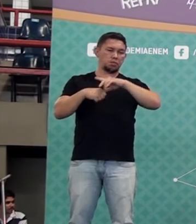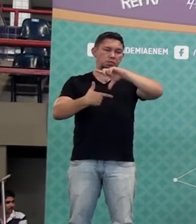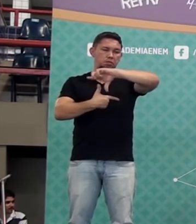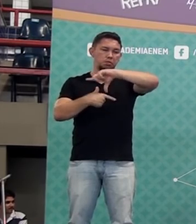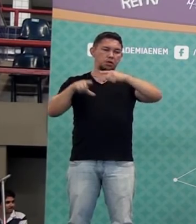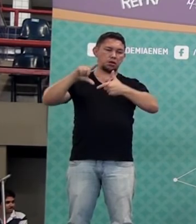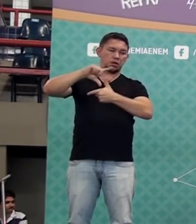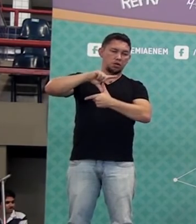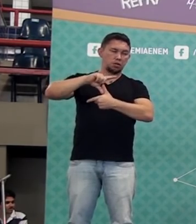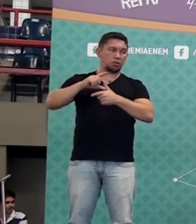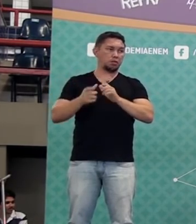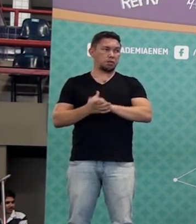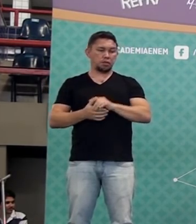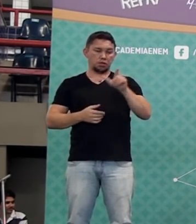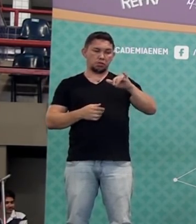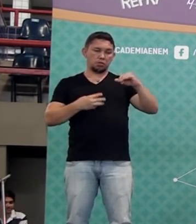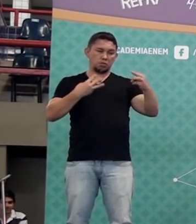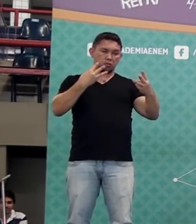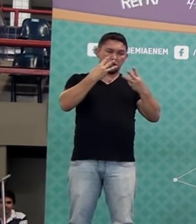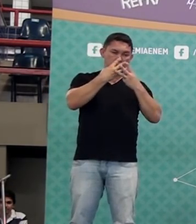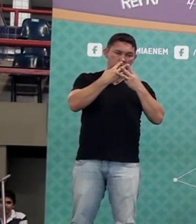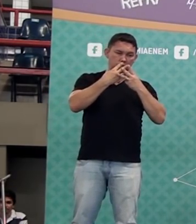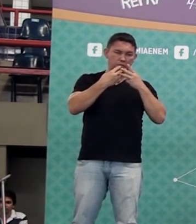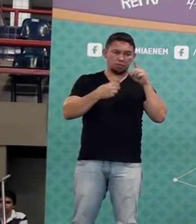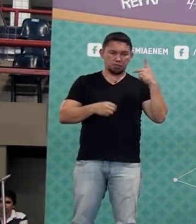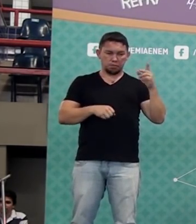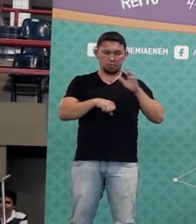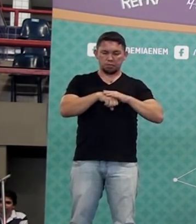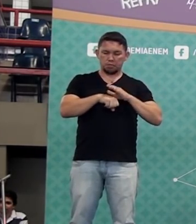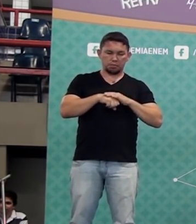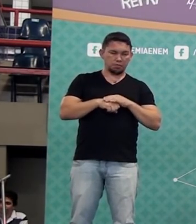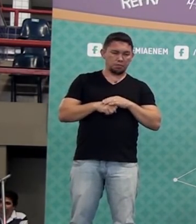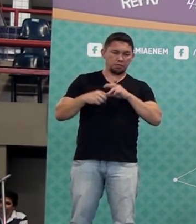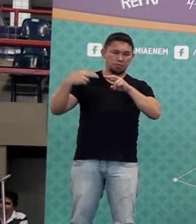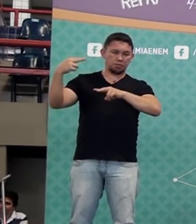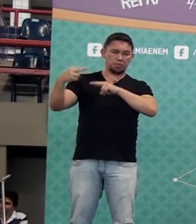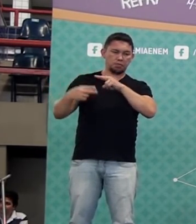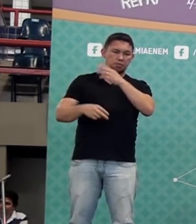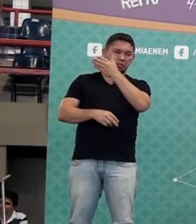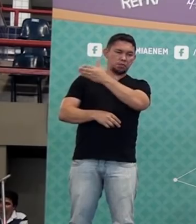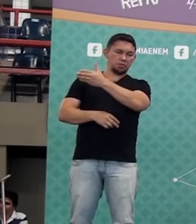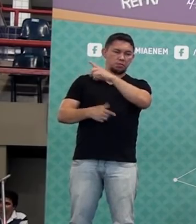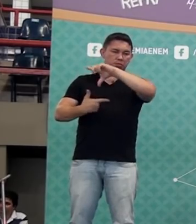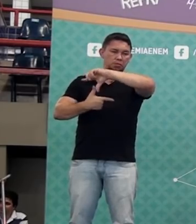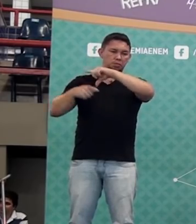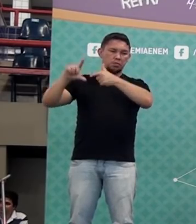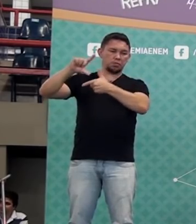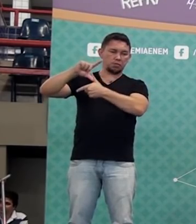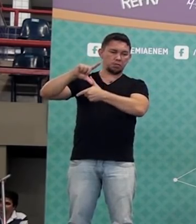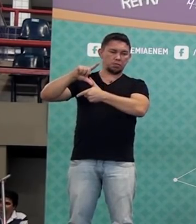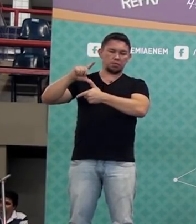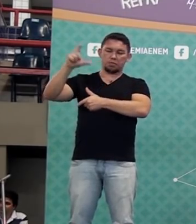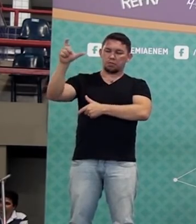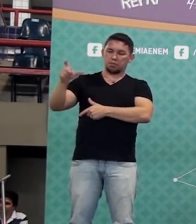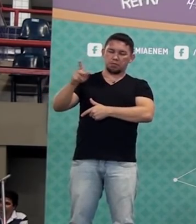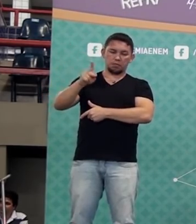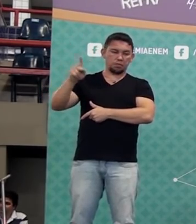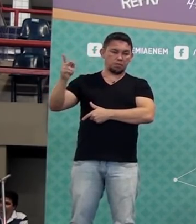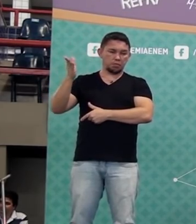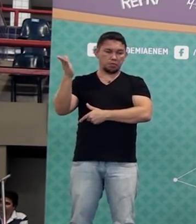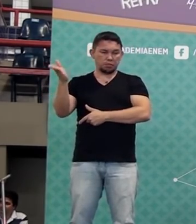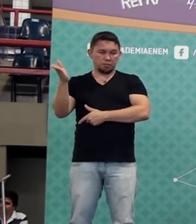Tu imagina uma judia que teve uma relação com o seu professor, e o